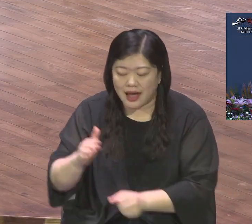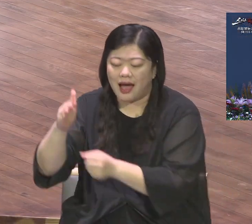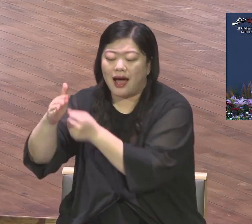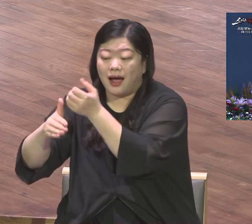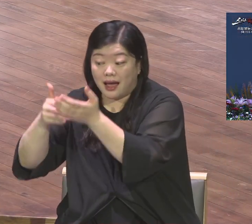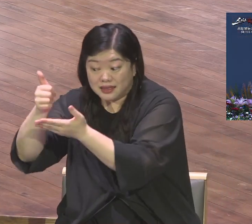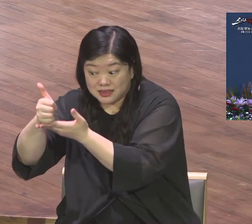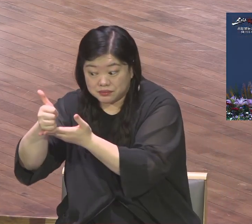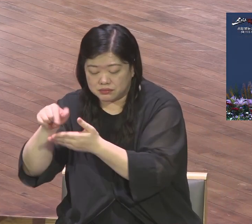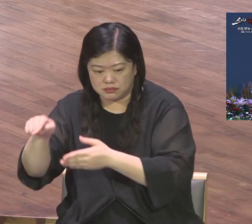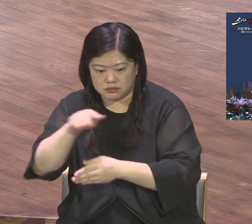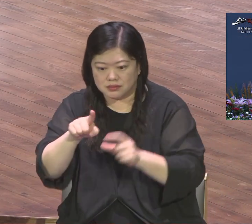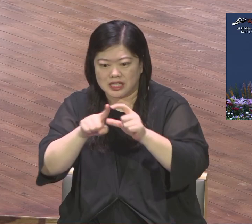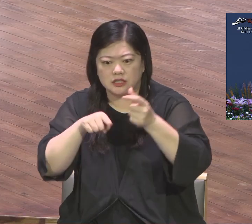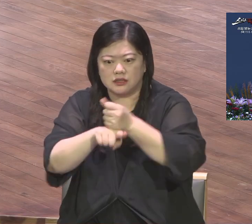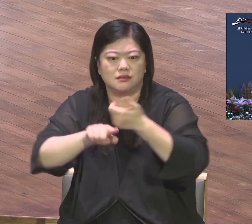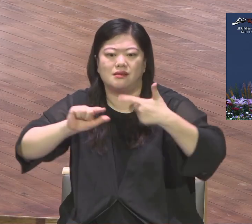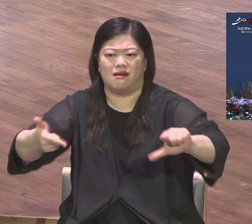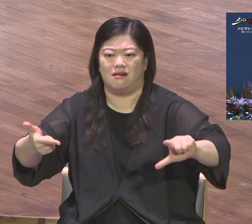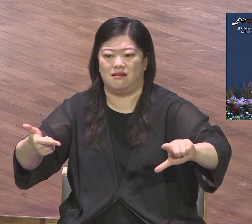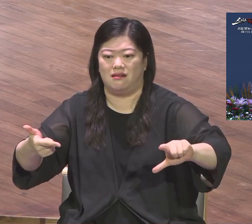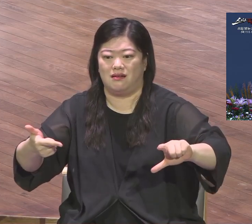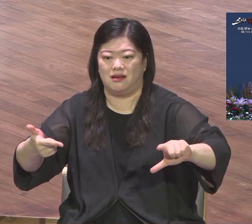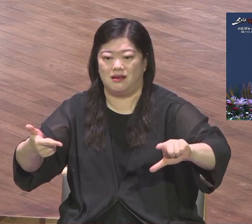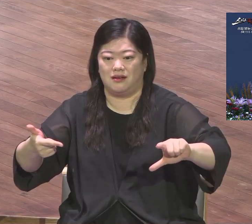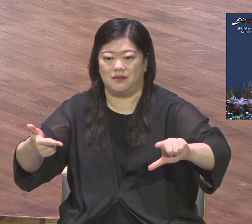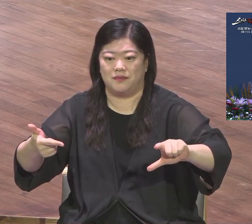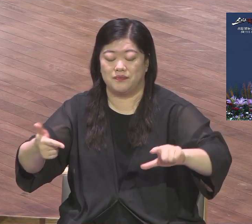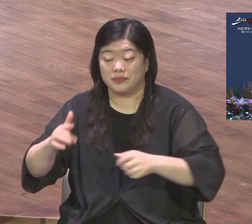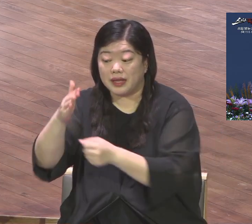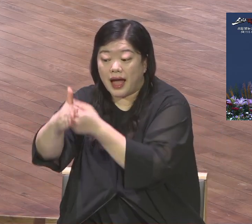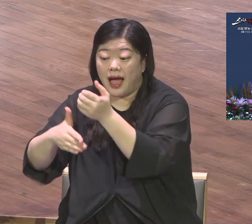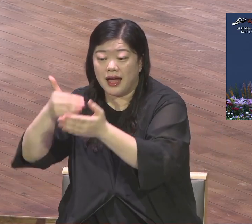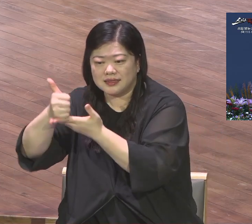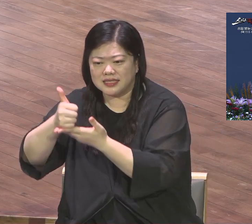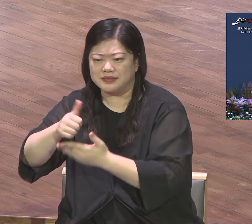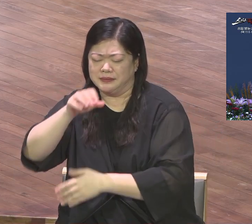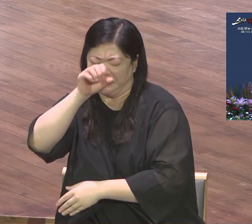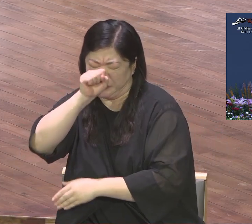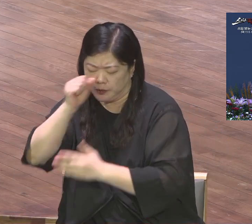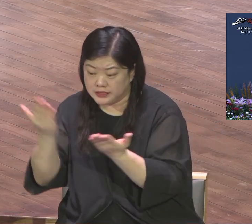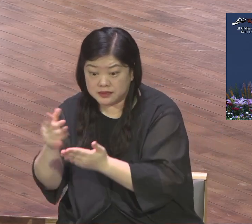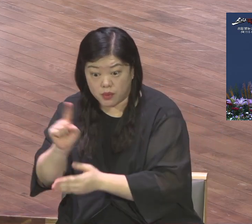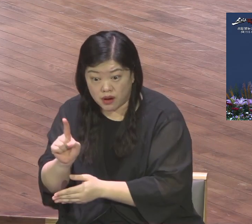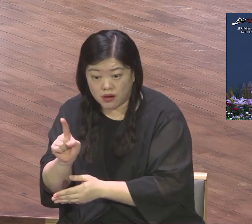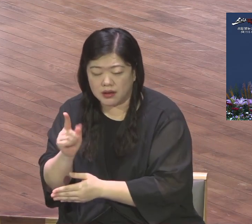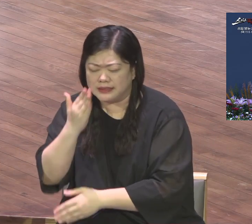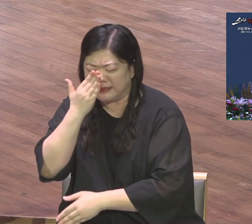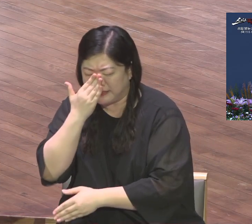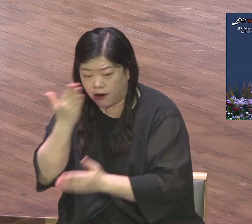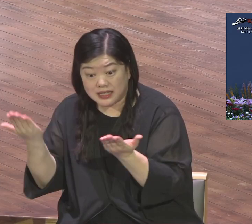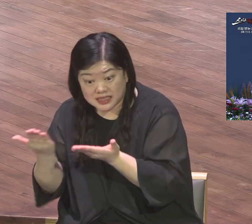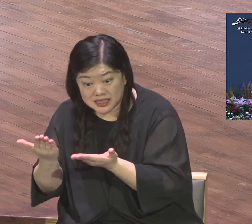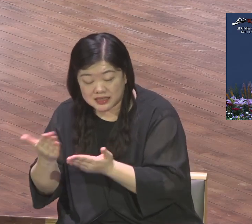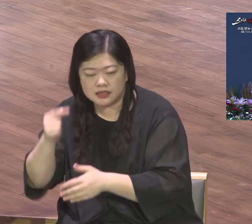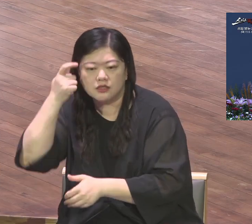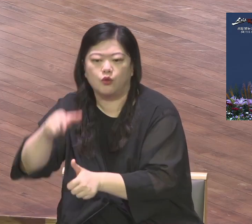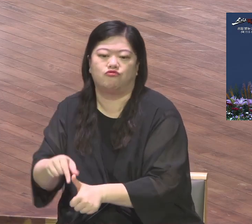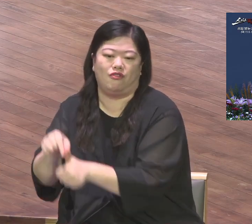선을 이룬다. 이 선은 전부 영혼 구원의 복구 초점이 맞춰 있는 거예요. 영혼 구원.